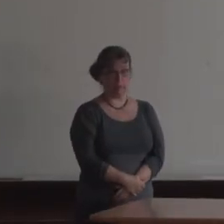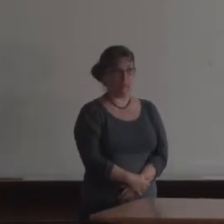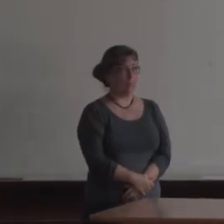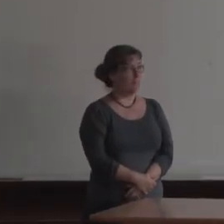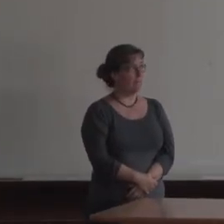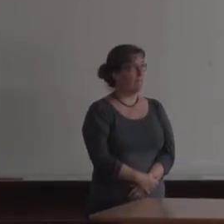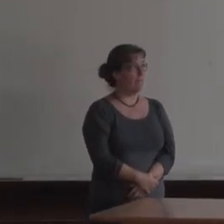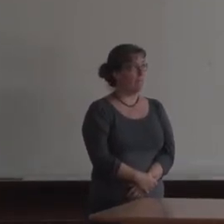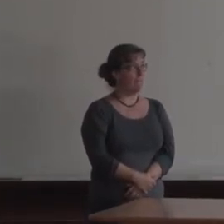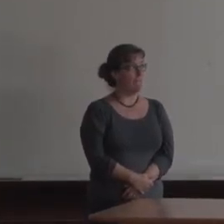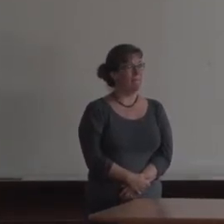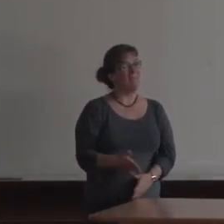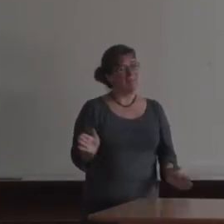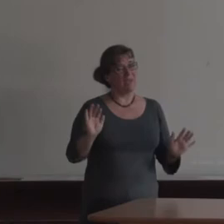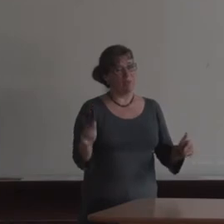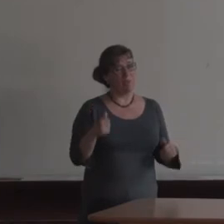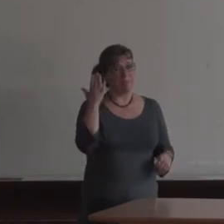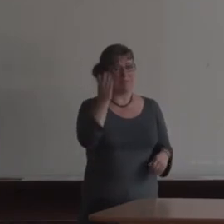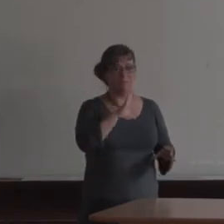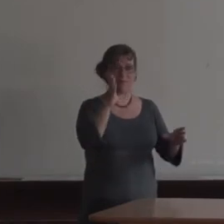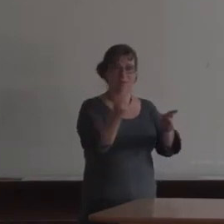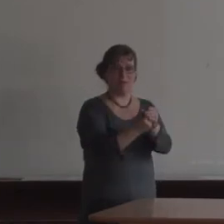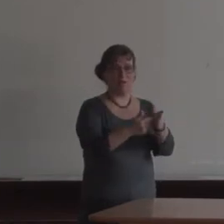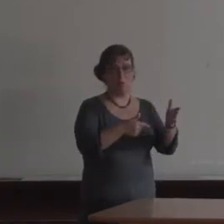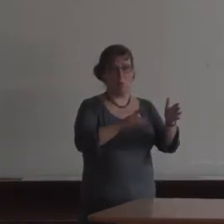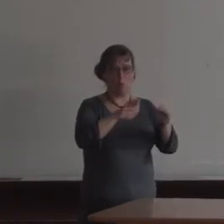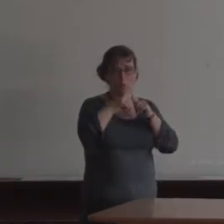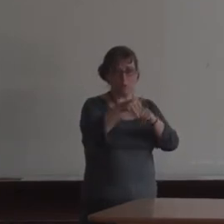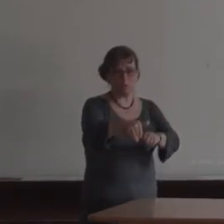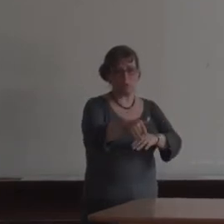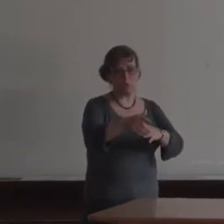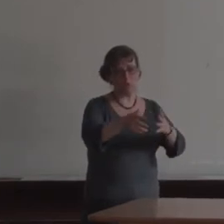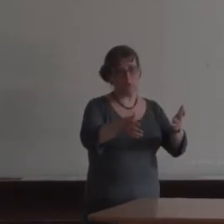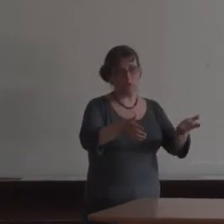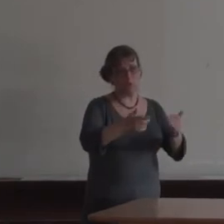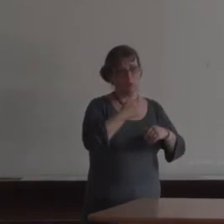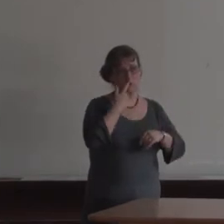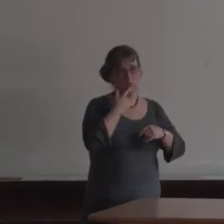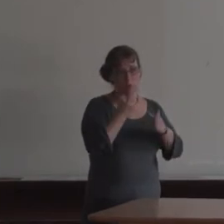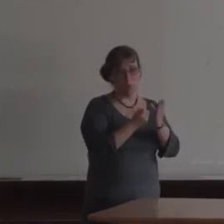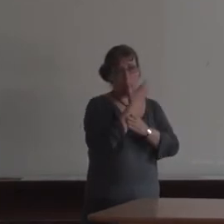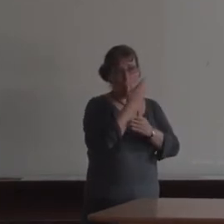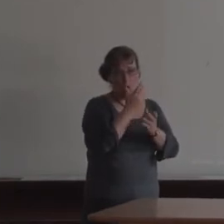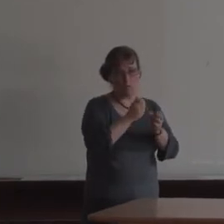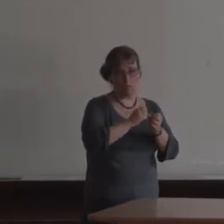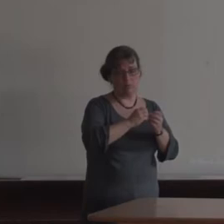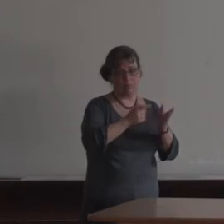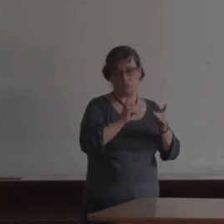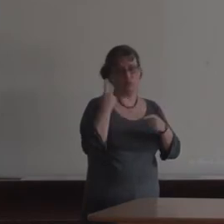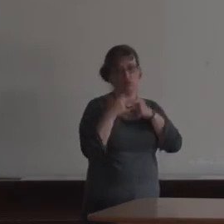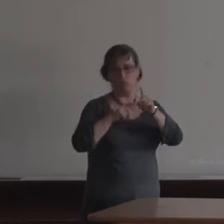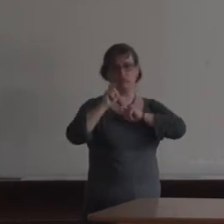Et si tu es sur l'intégration continue qui conserve pas les fichiers, bah, à chaque fois c'est un nouveau il repart de zéro.